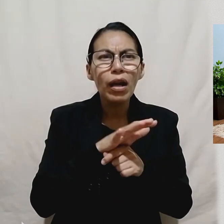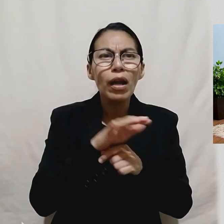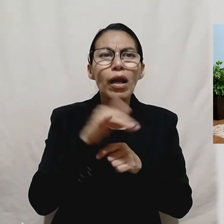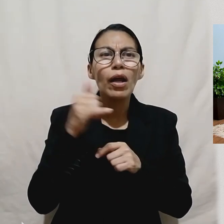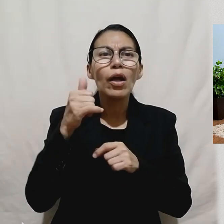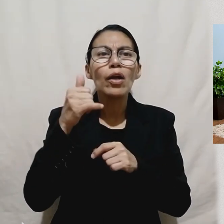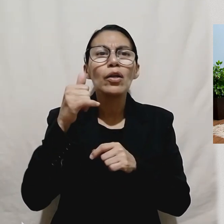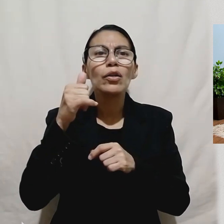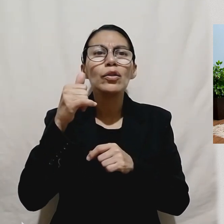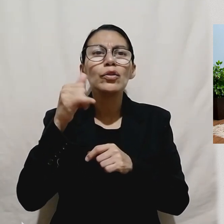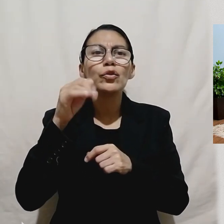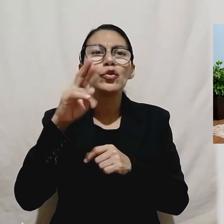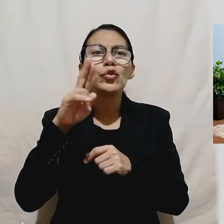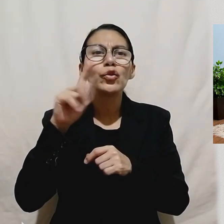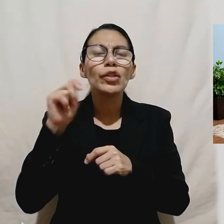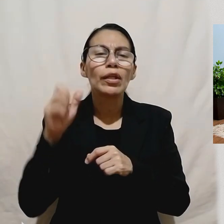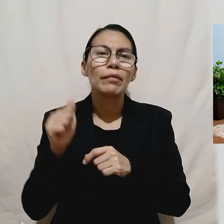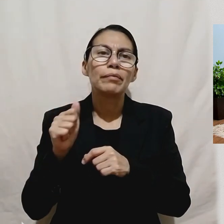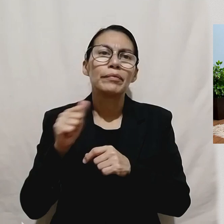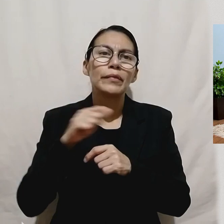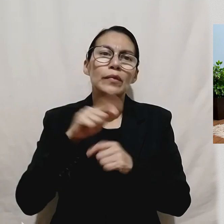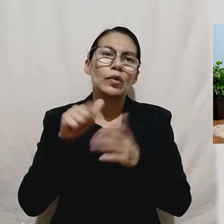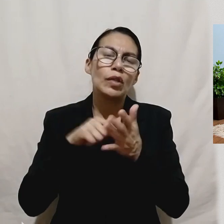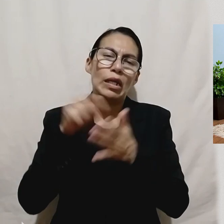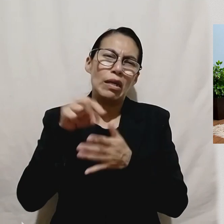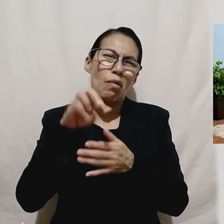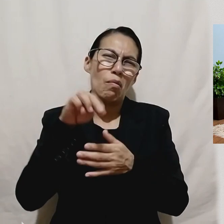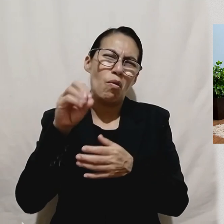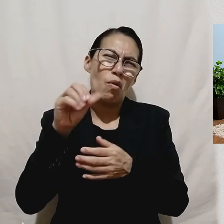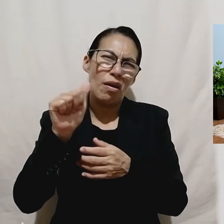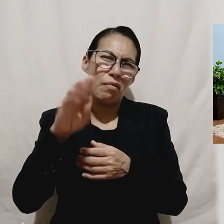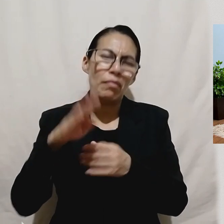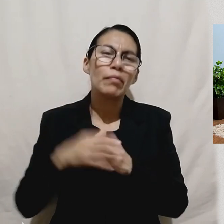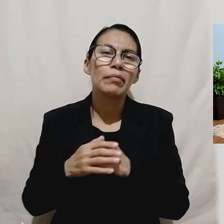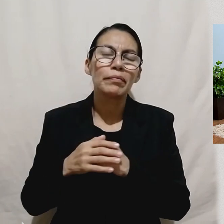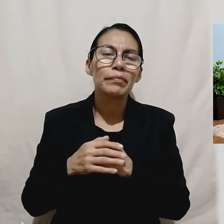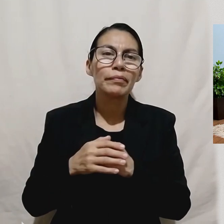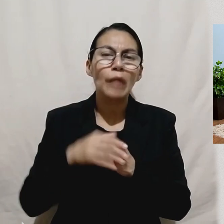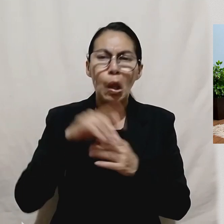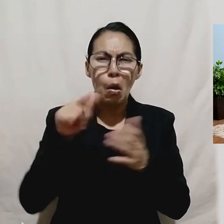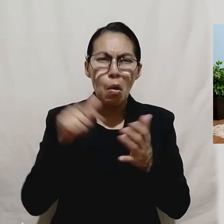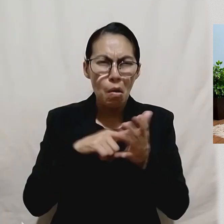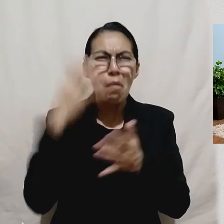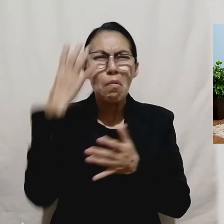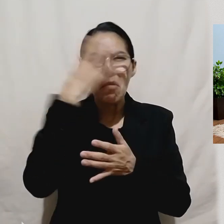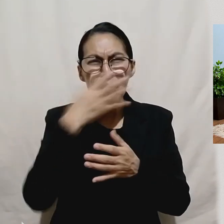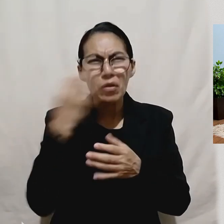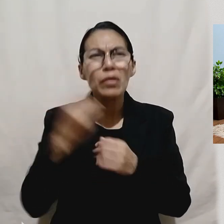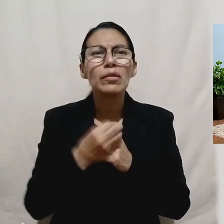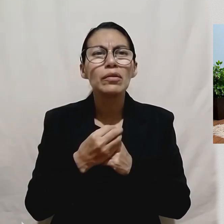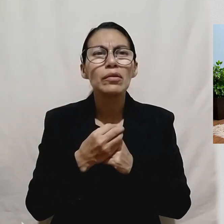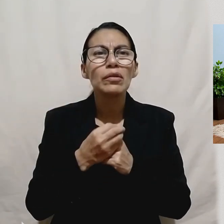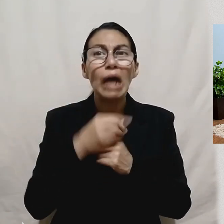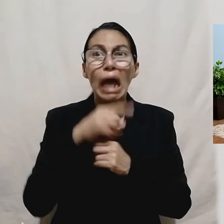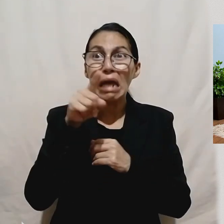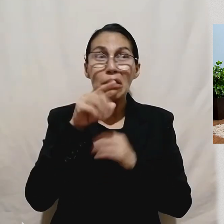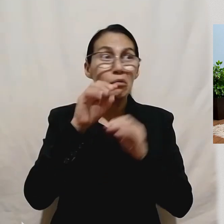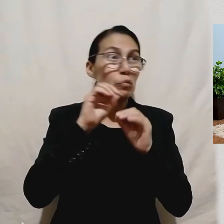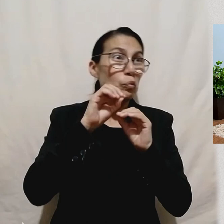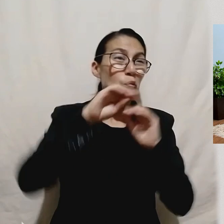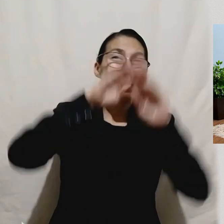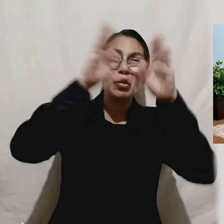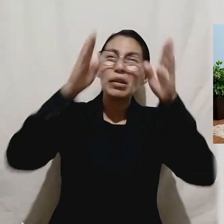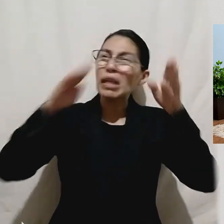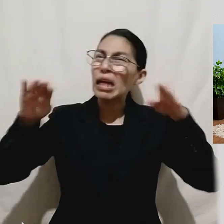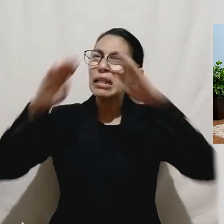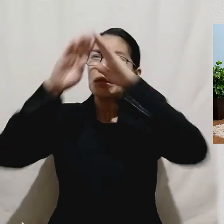en Utah está específicamente en Uta Este es un lugar muy bonito que está en medio de la